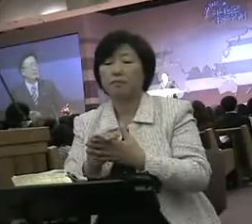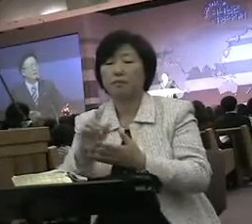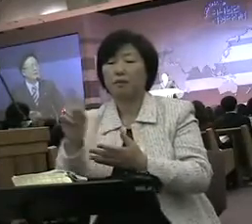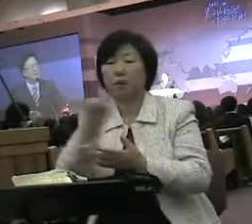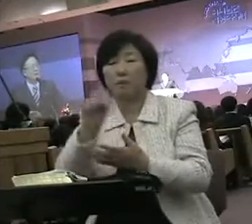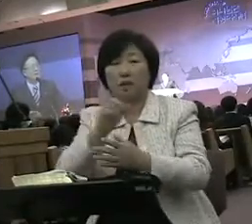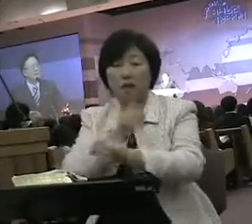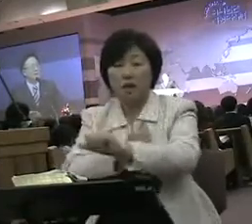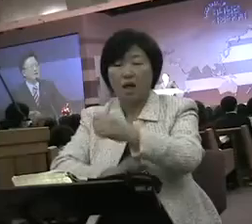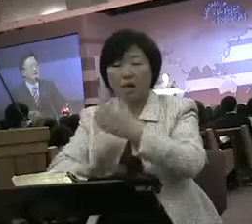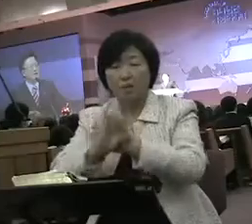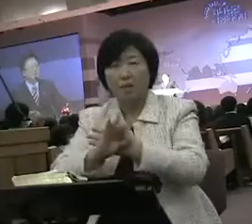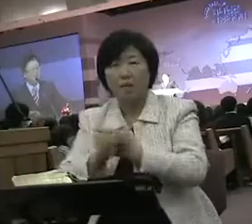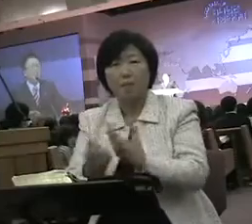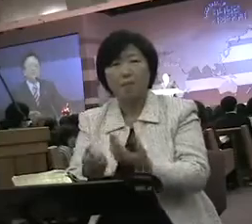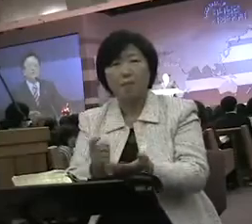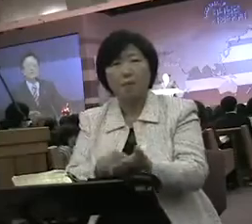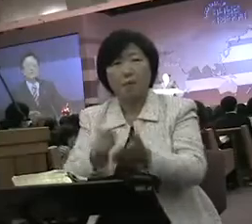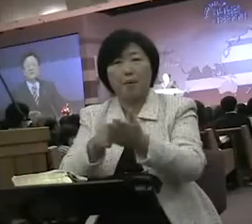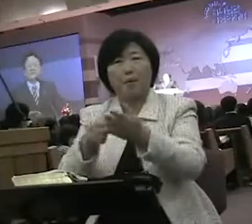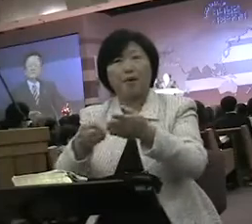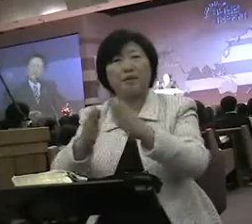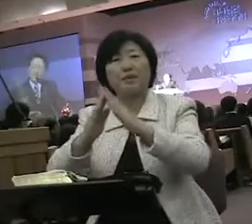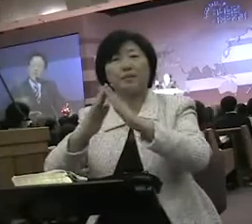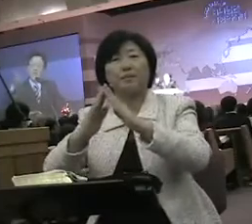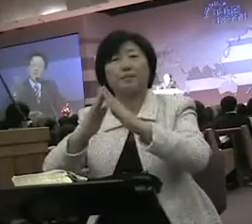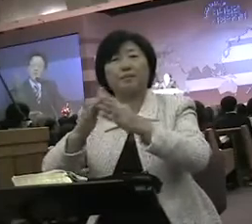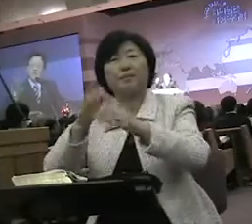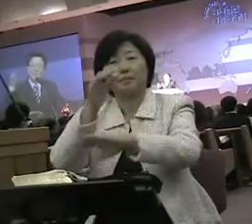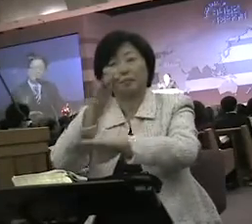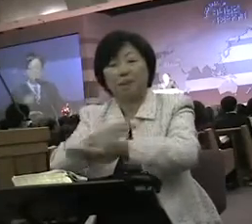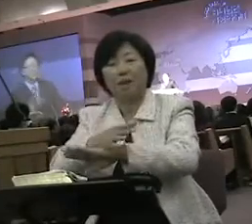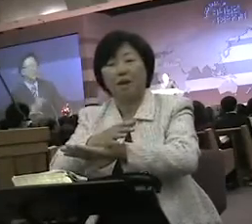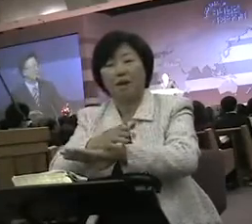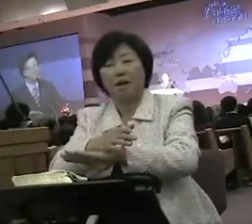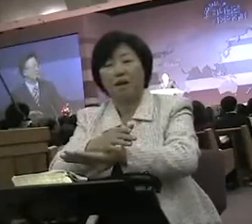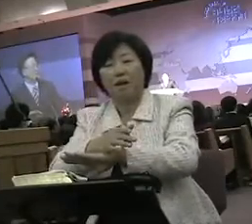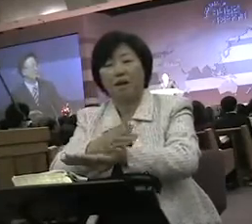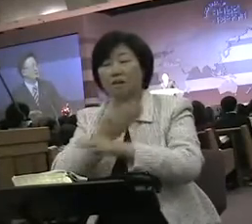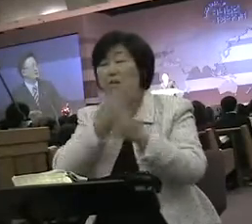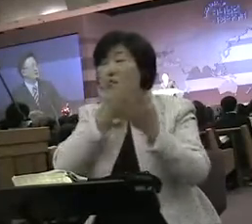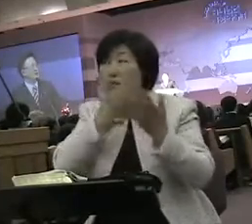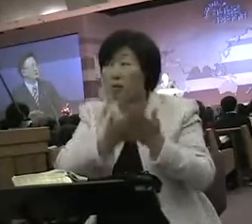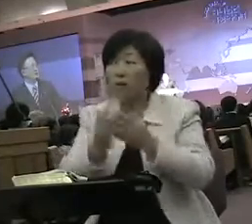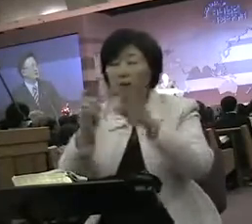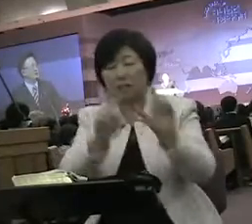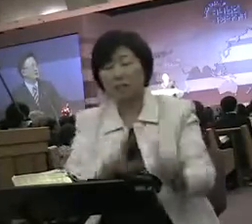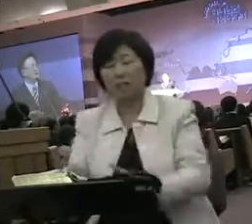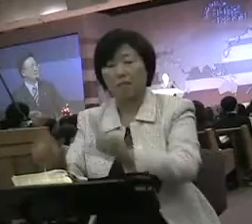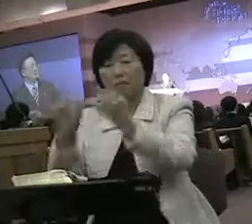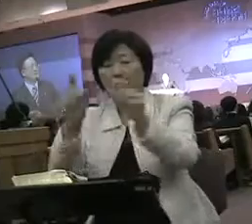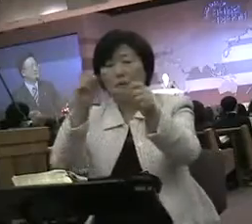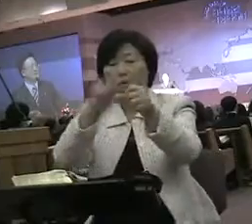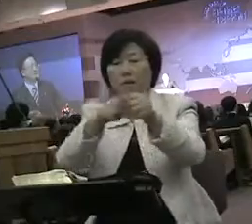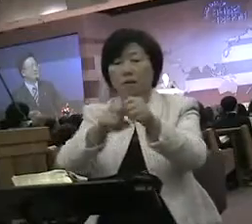어떻게 하면 빨리 집 살까? 중요하죠, 여러분. 그게 우리의 삶의 목적이 아니지 않습니까?